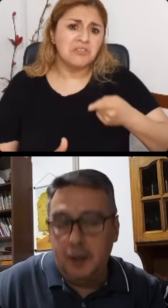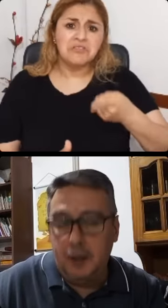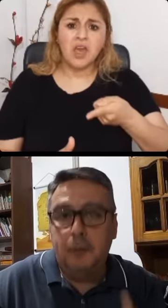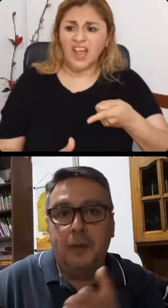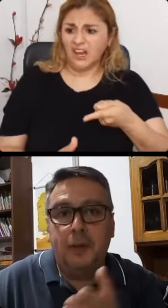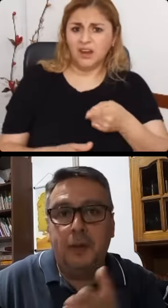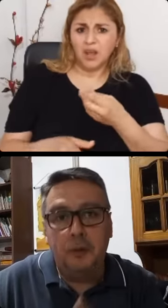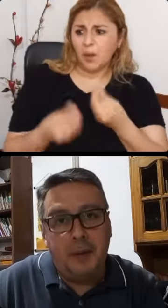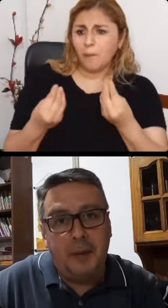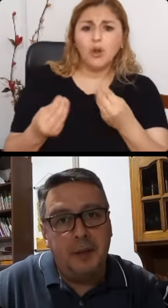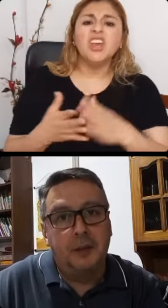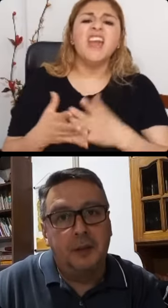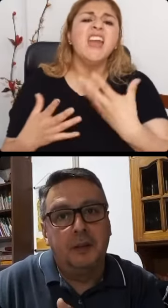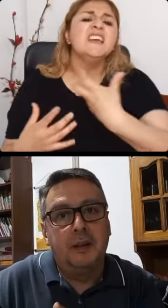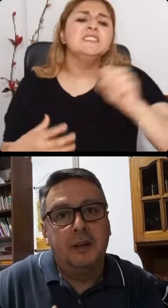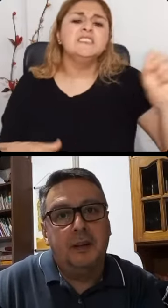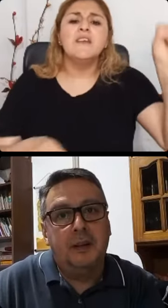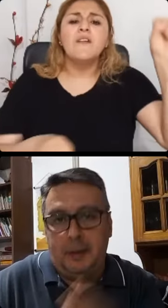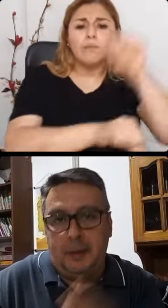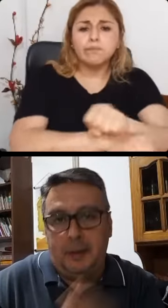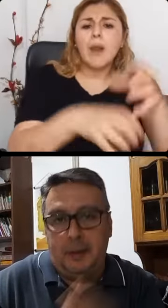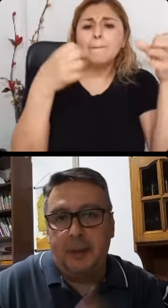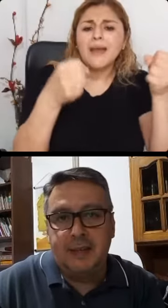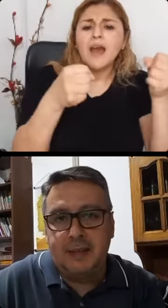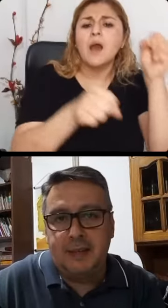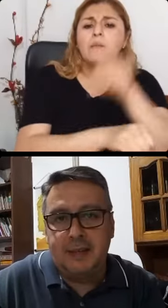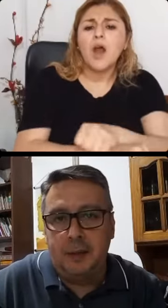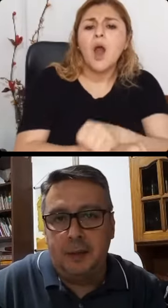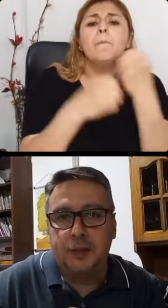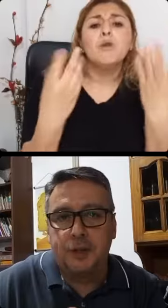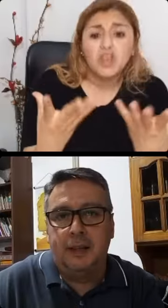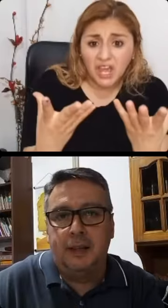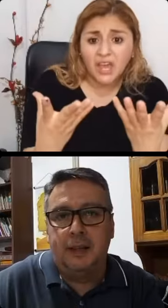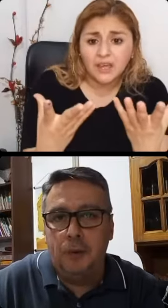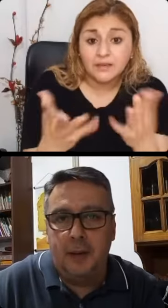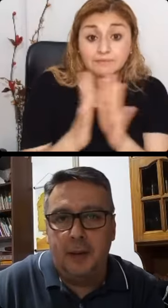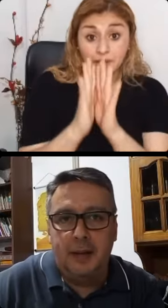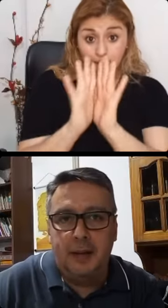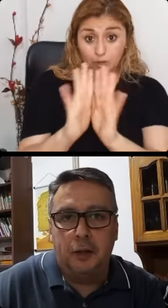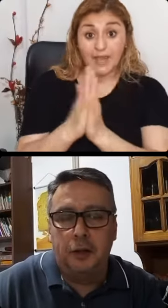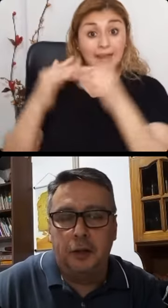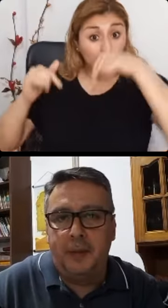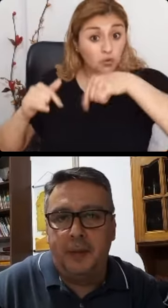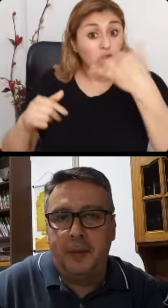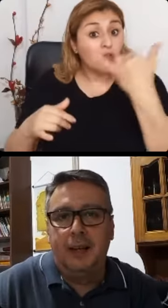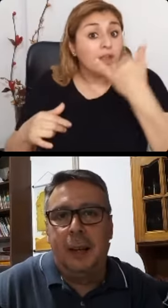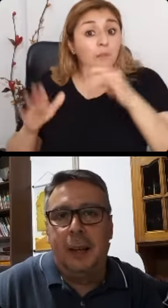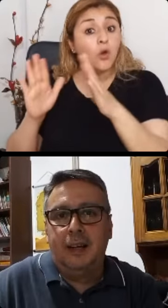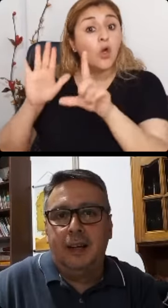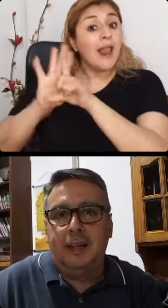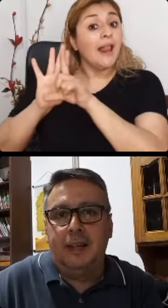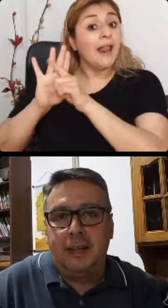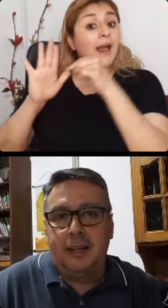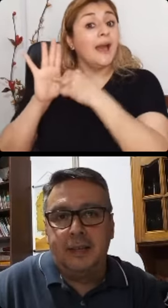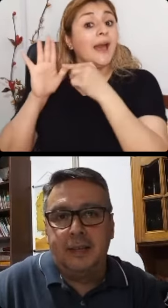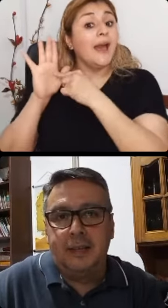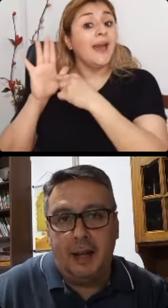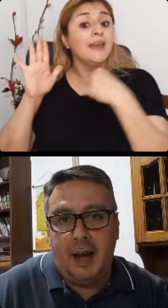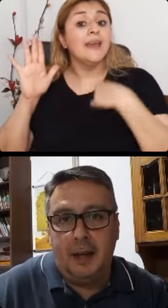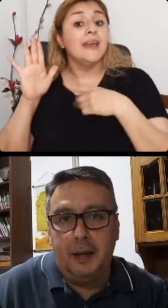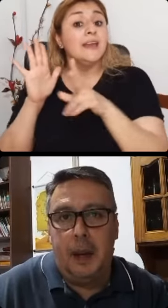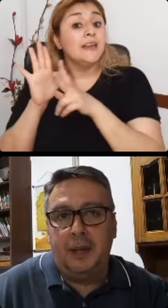la cárcel ¿por qué va a la cárcel? en el país es el artículo 79 del código penal que dice que